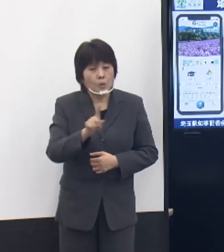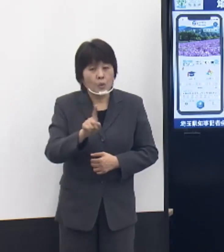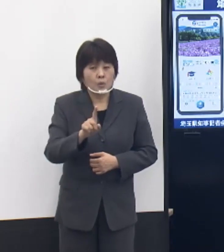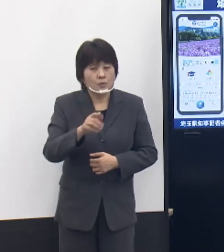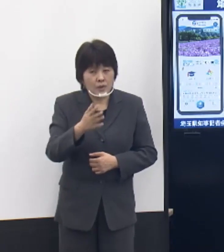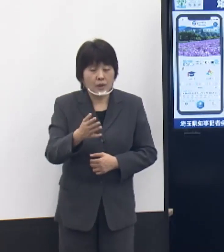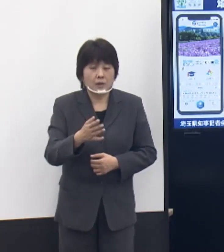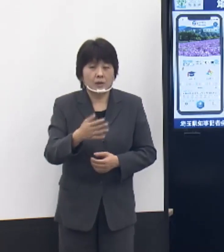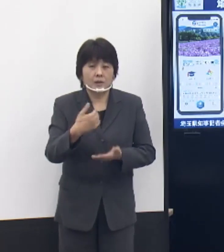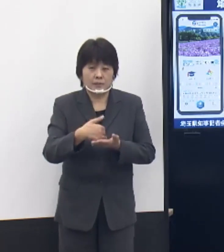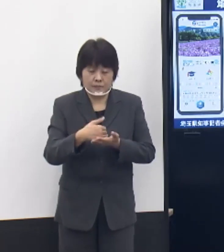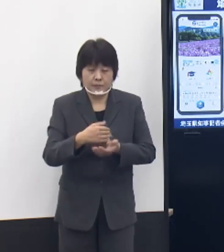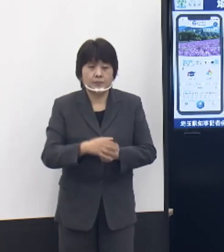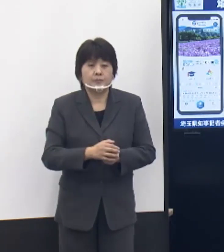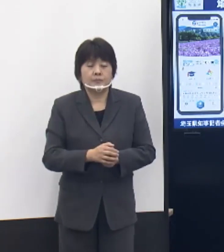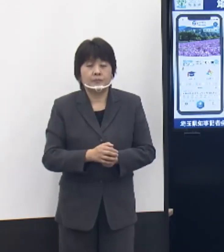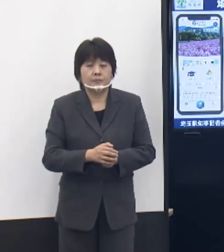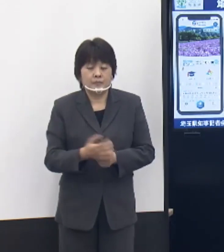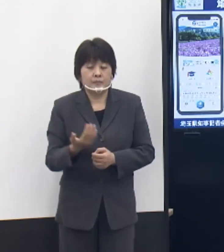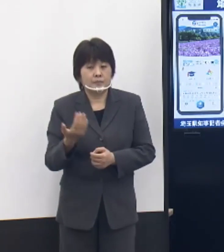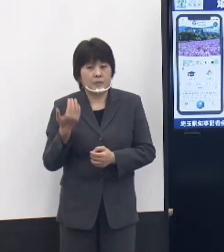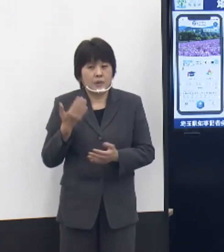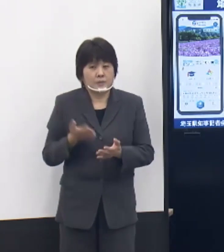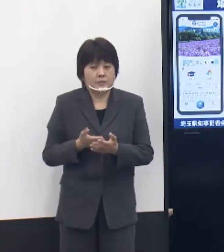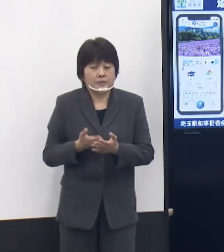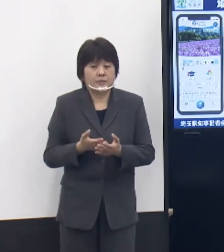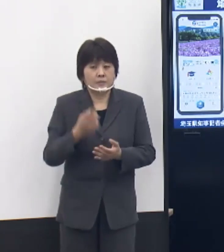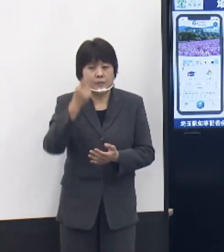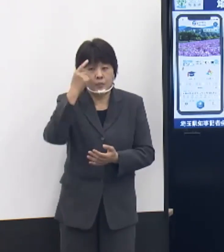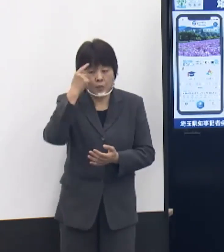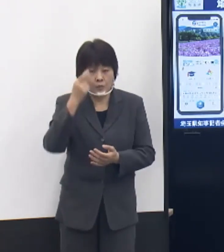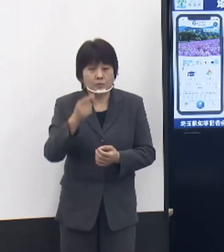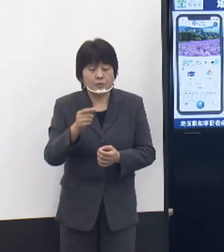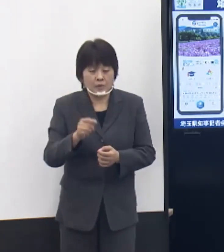かですけれども、以前から申し上げているとおり、これは